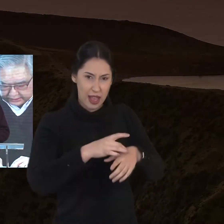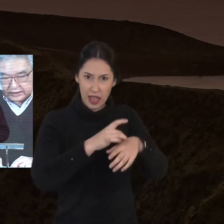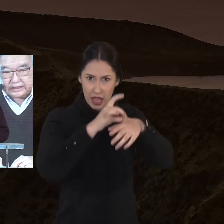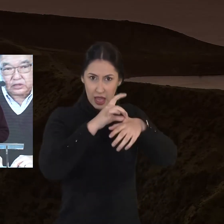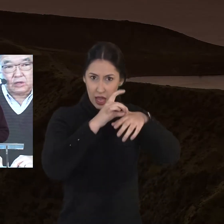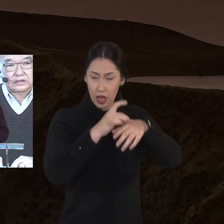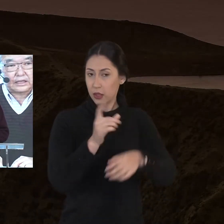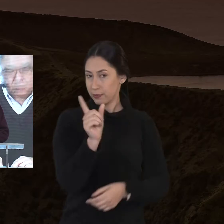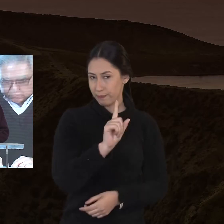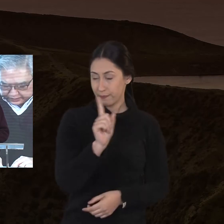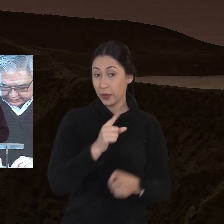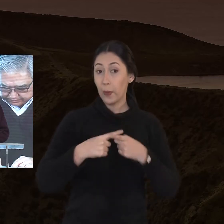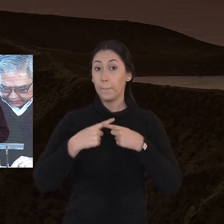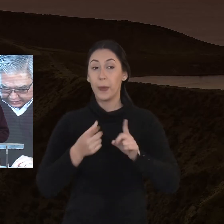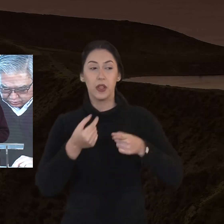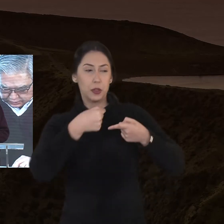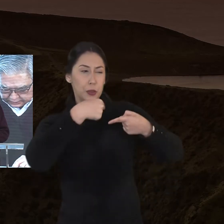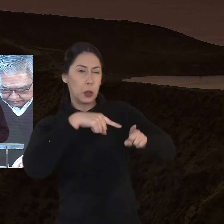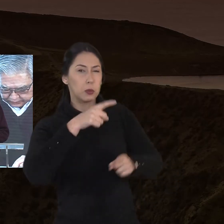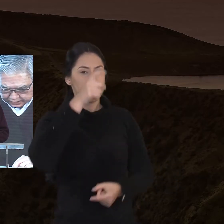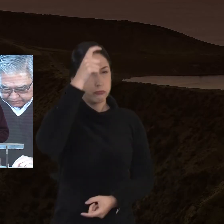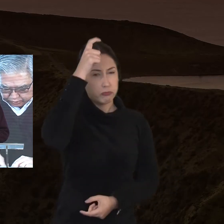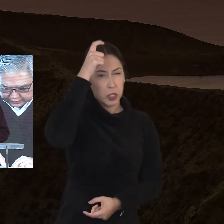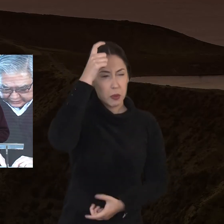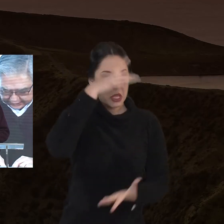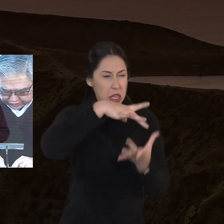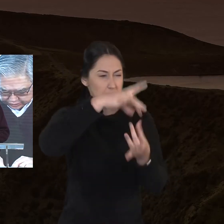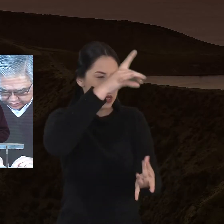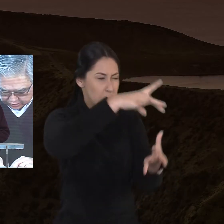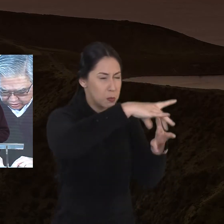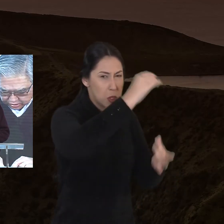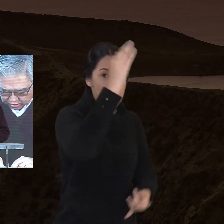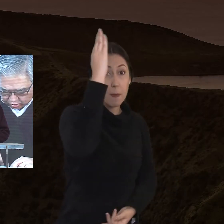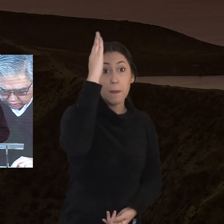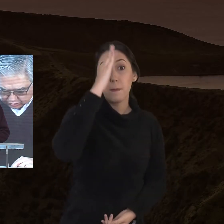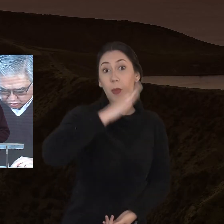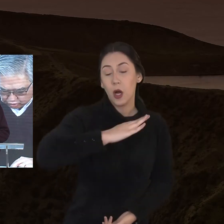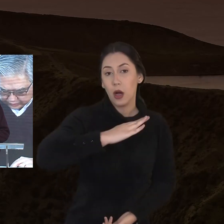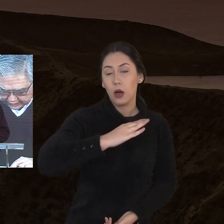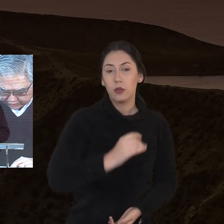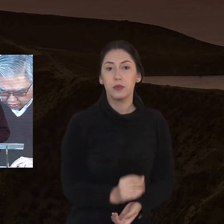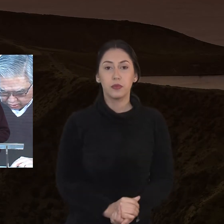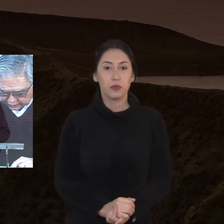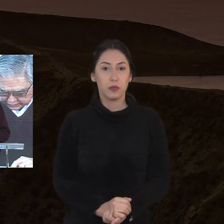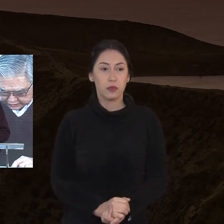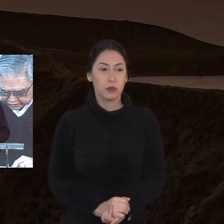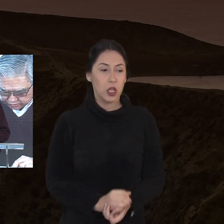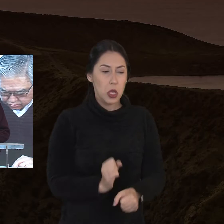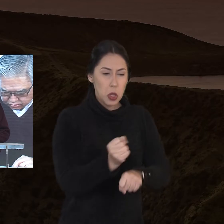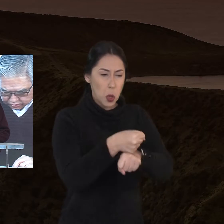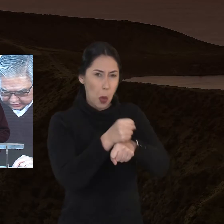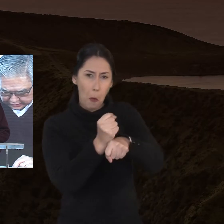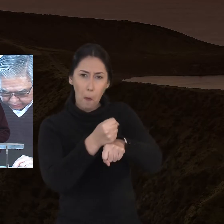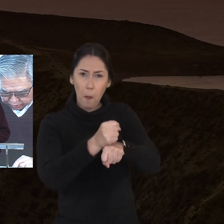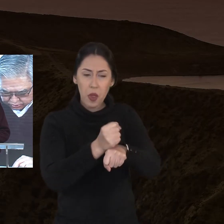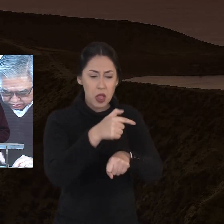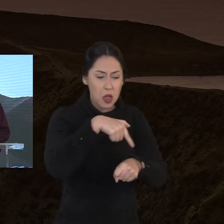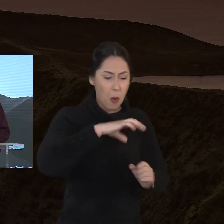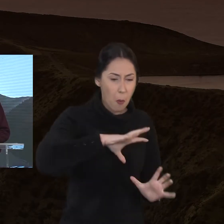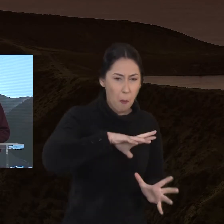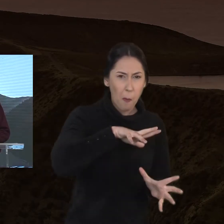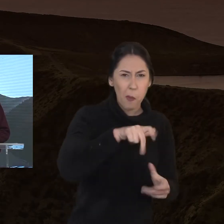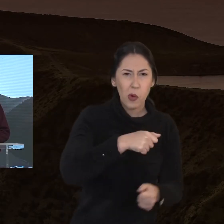e sim contra os principados e potestades contra os dominadores deste mundo tenebroso